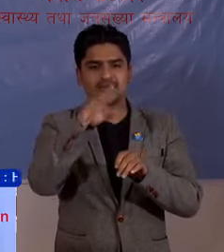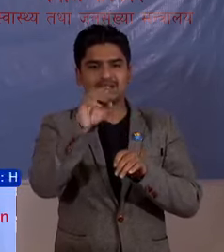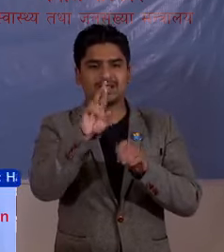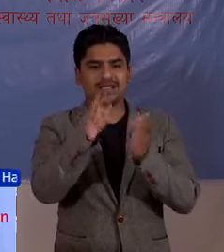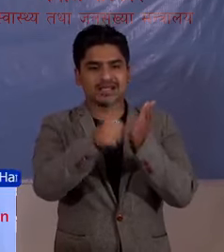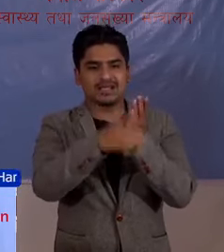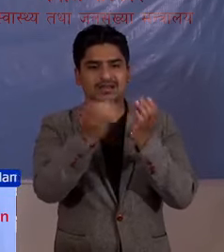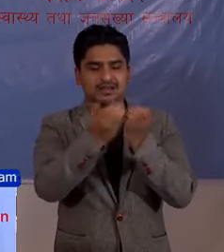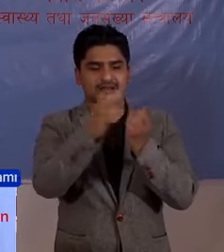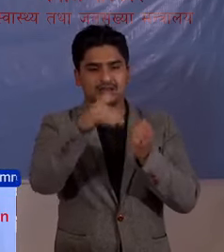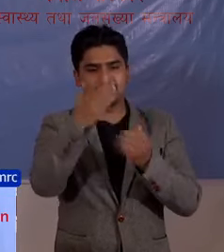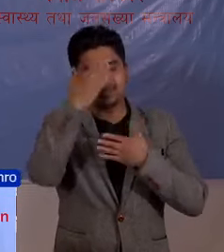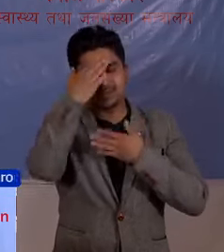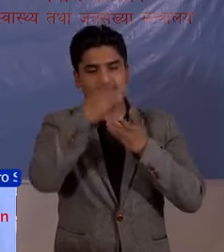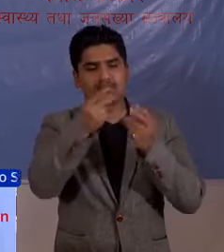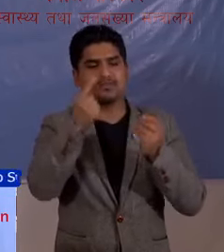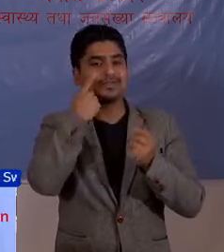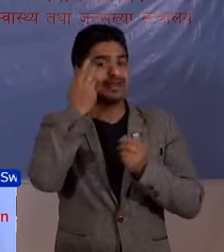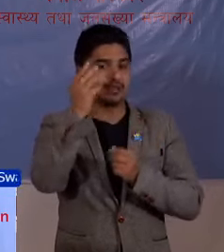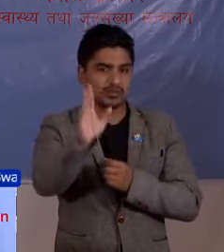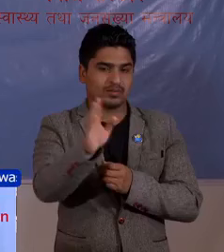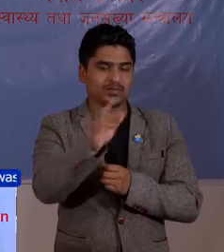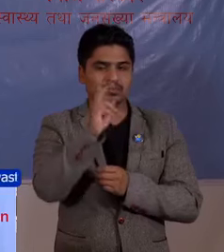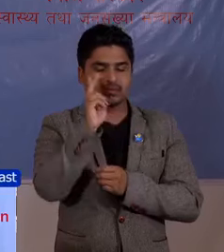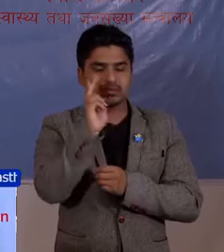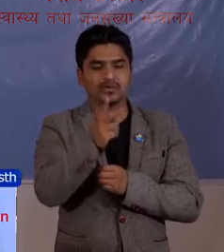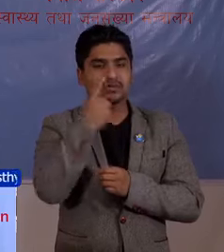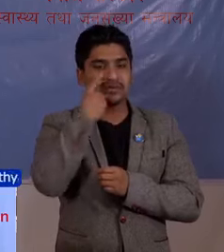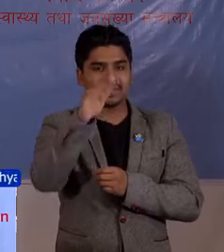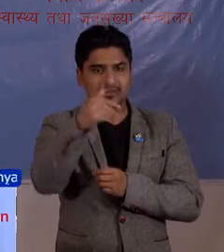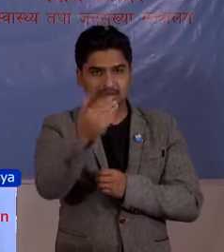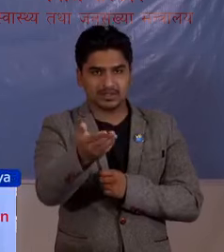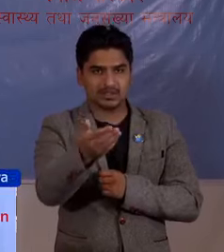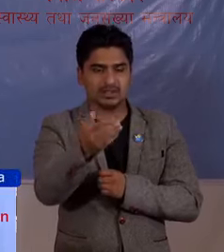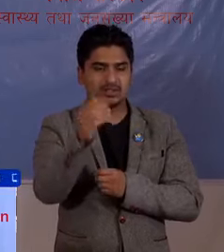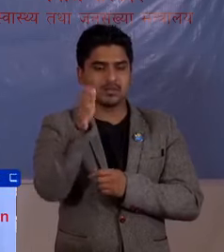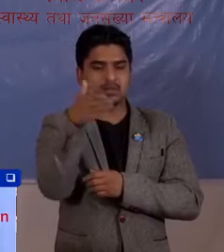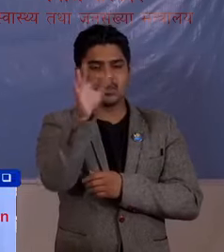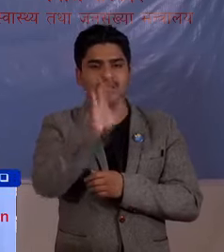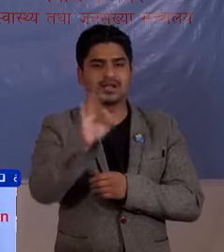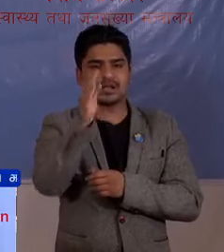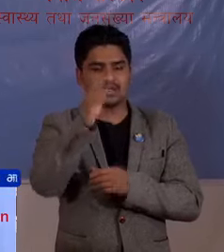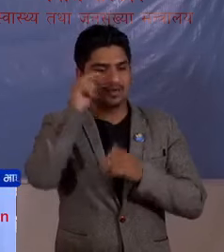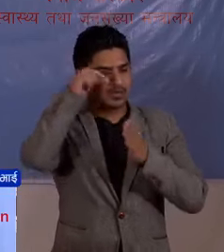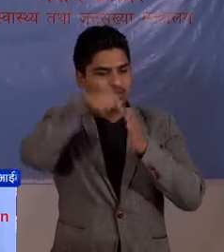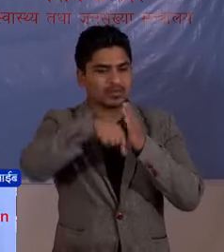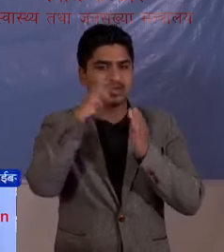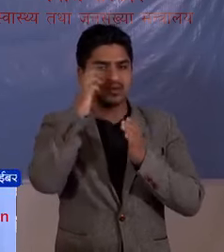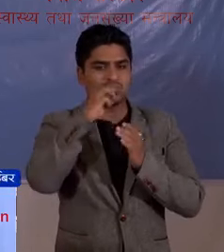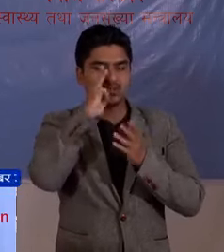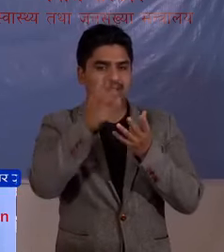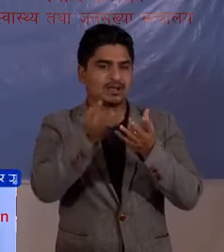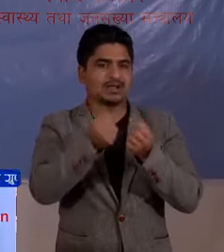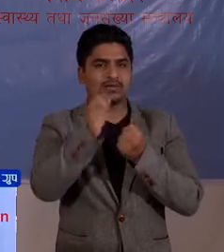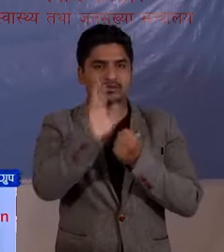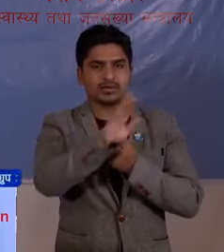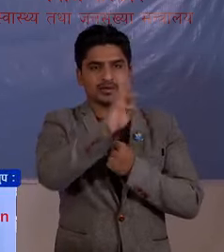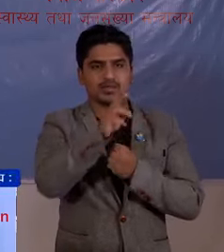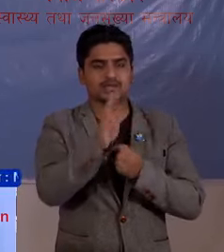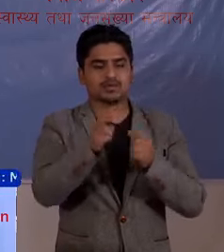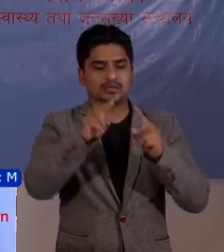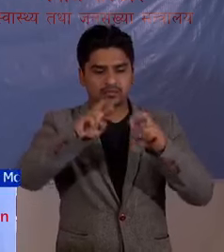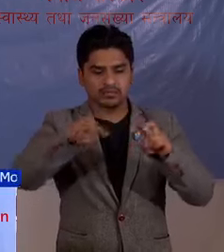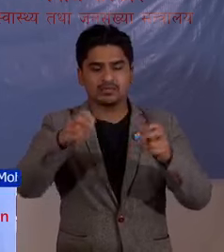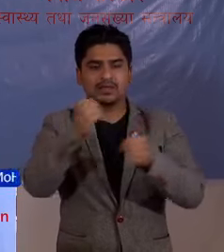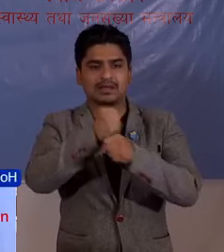गरिसकेपछि उहाँहरू नेगेटिभ भएको देखियो। त्यो देखिएपछि मन्त्रालयले यसलाई गम्भीर रूपमा लिएको छ र यसको